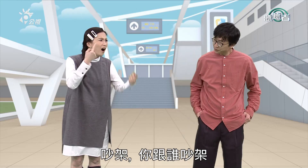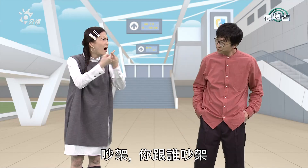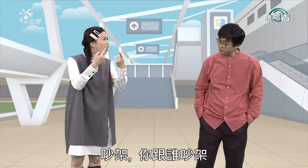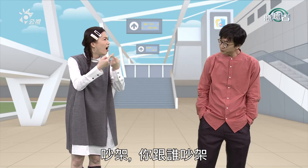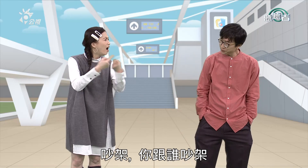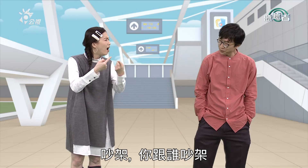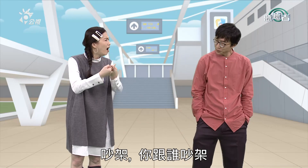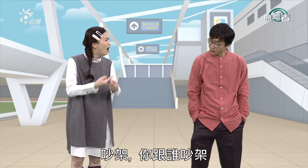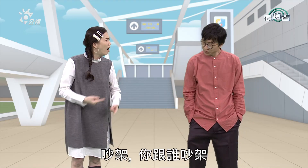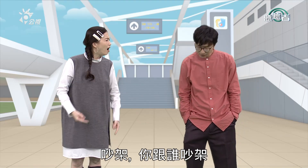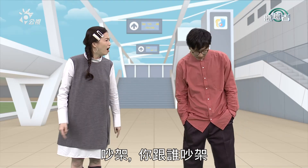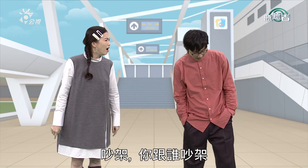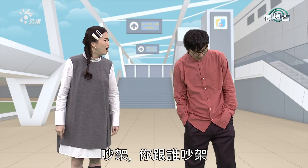吵架？你跟谁吵架？